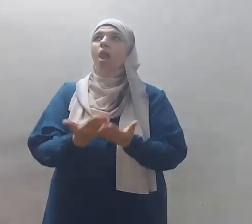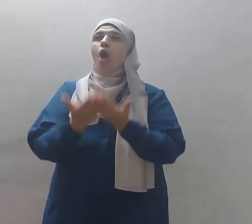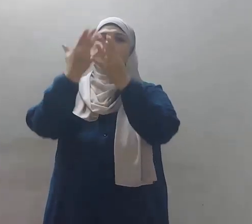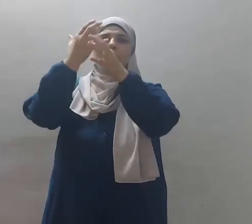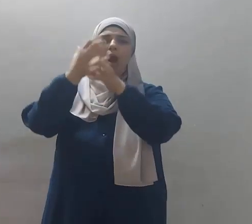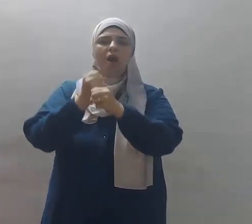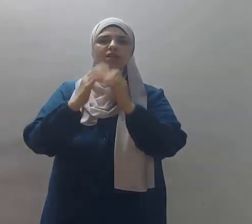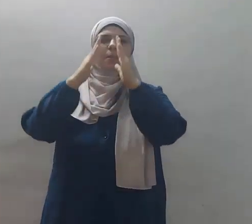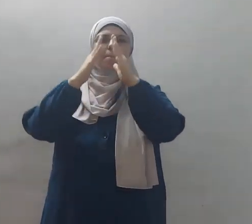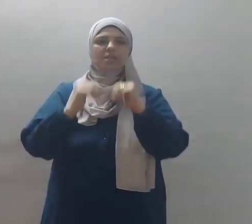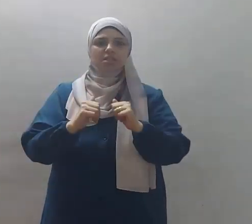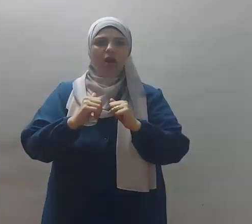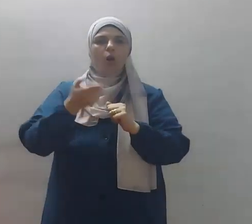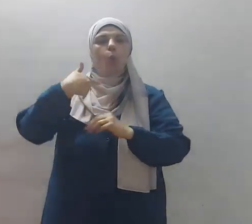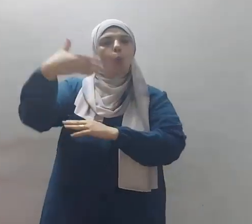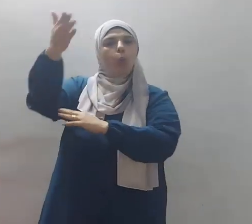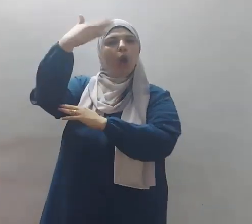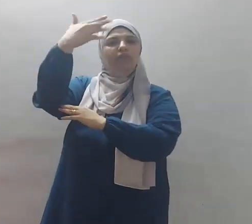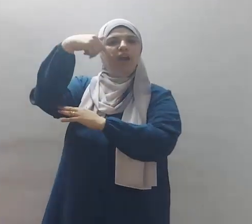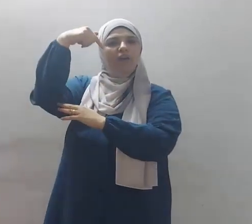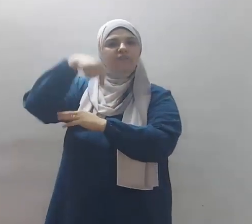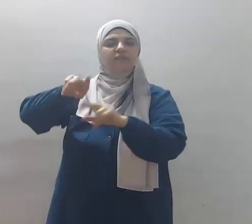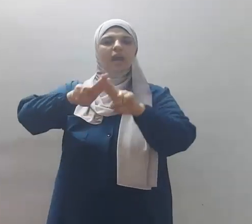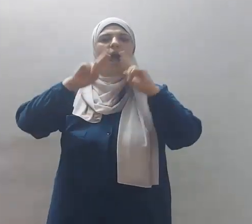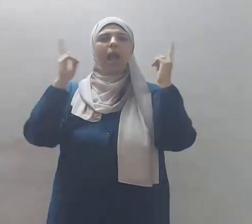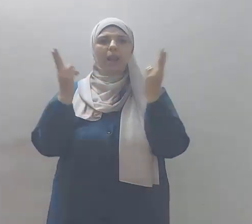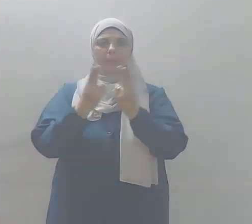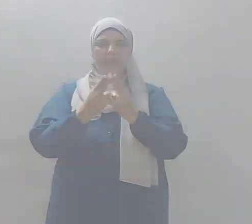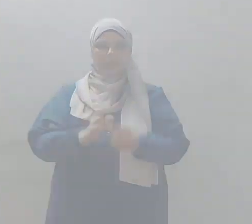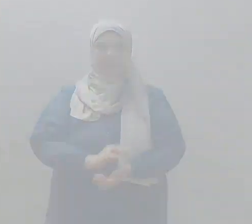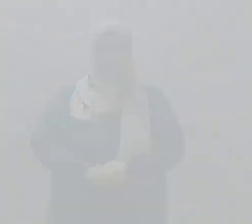احفظ مصرنا وارفع رايتها في العالمين